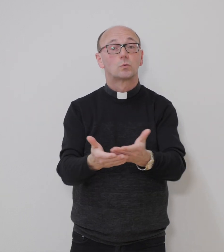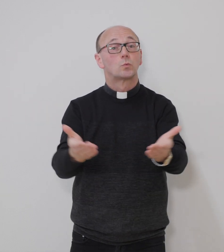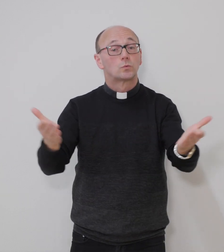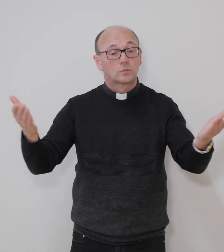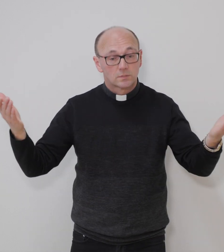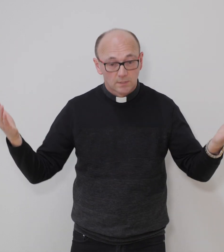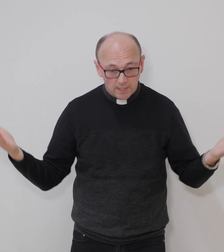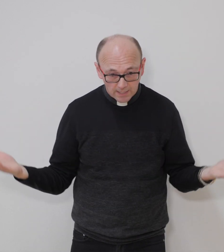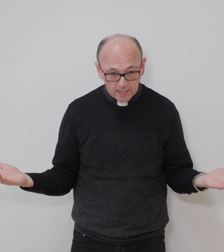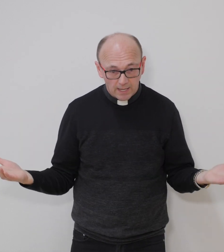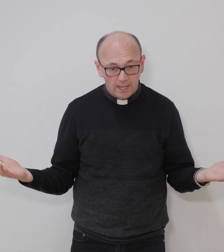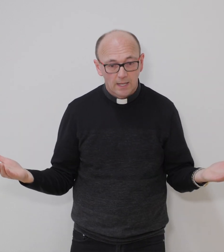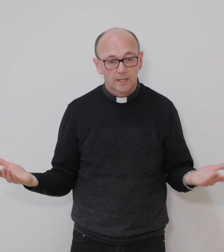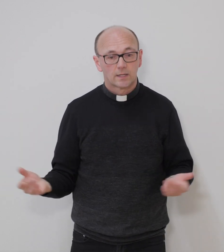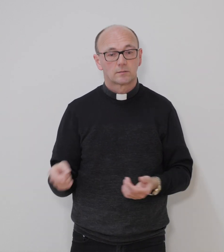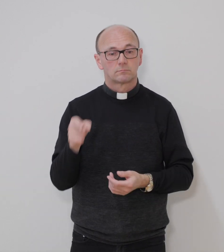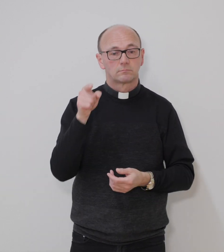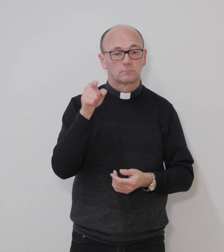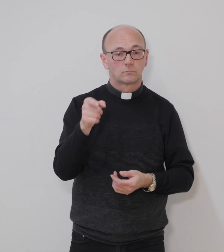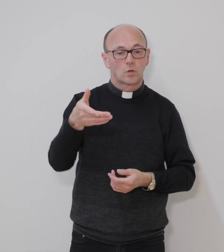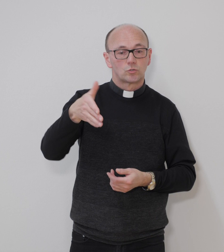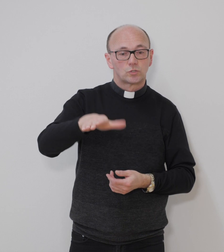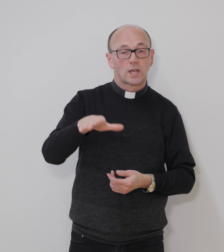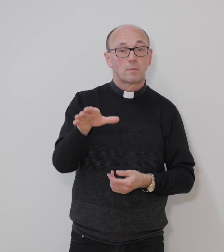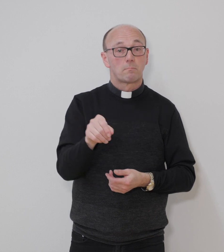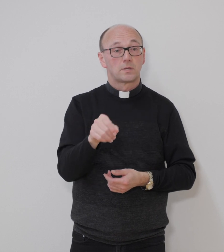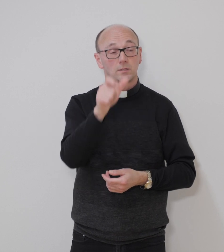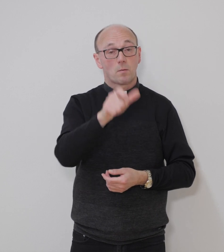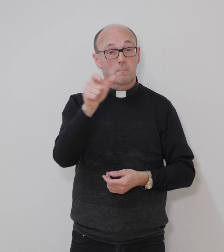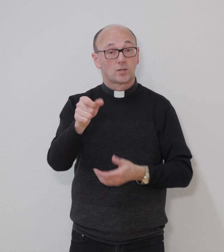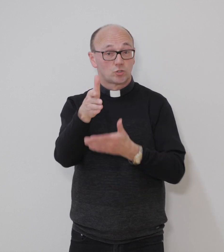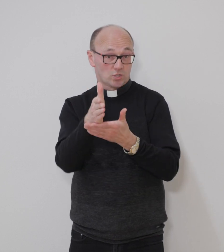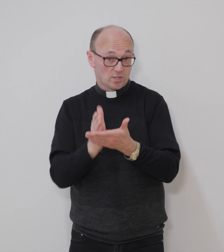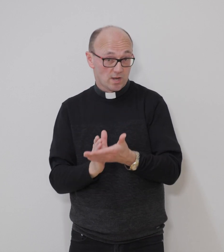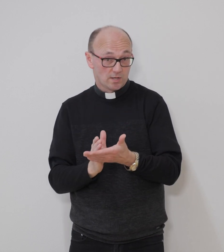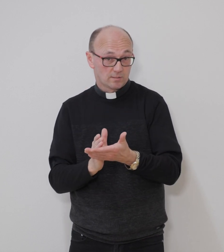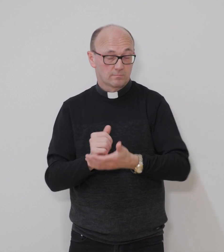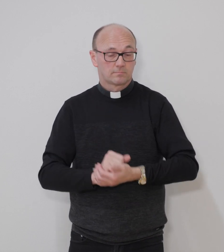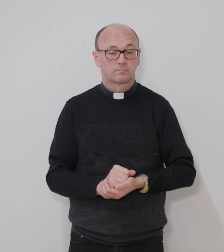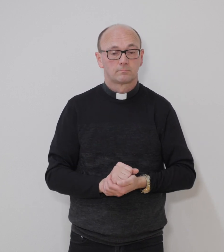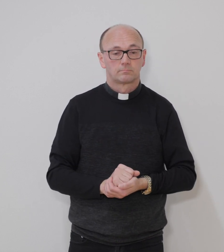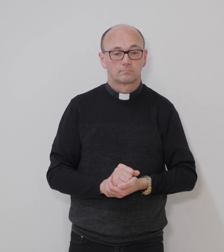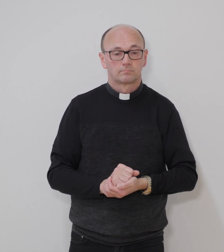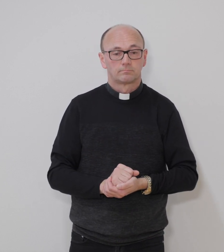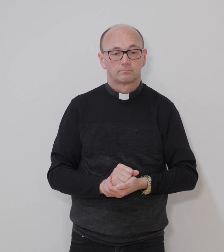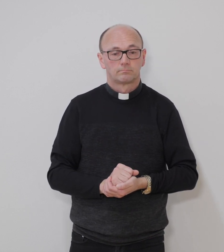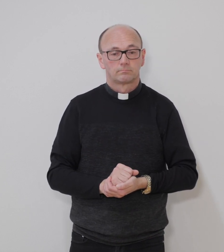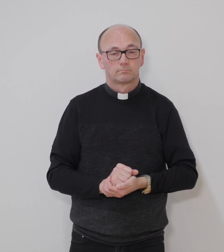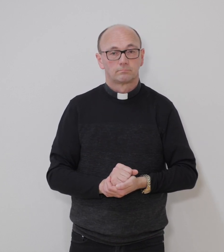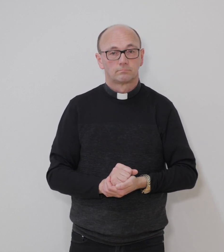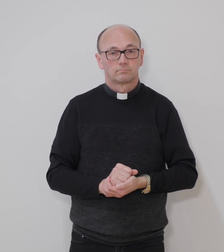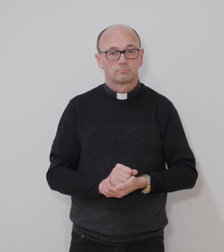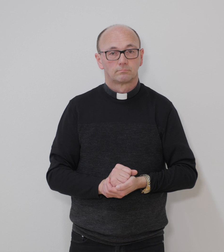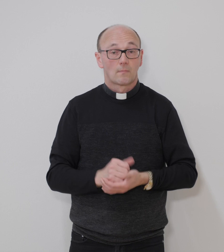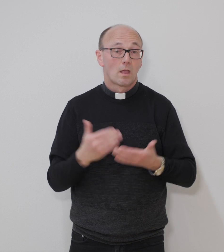das Sterben mit uns geteilt hat. Herr Jesus Christus, steh uns bei, dass wir alle Zeit mit dir